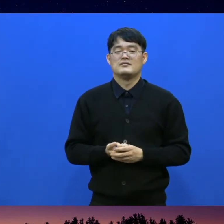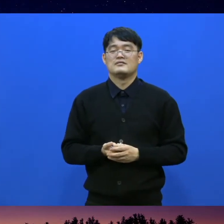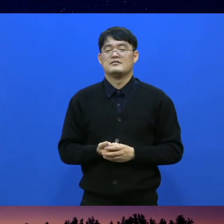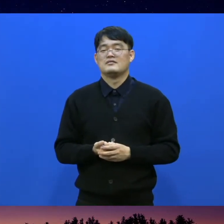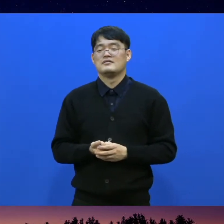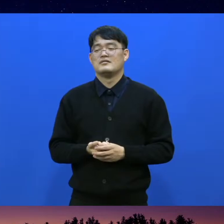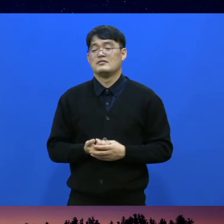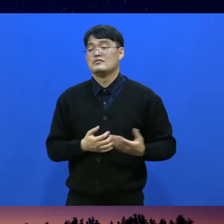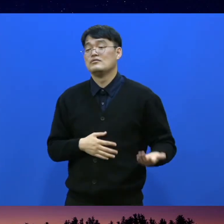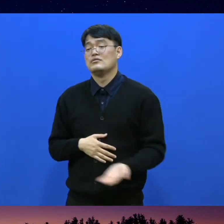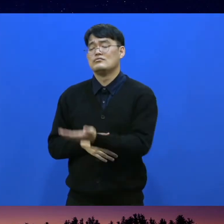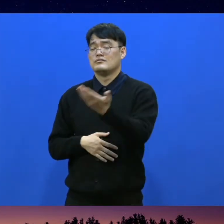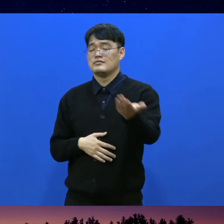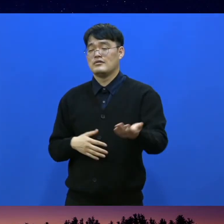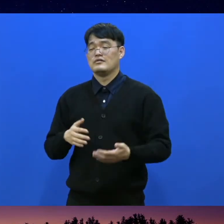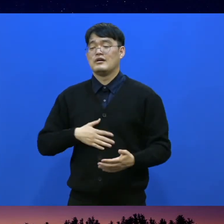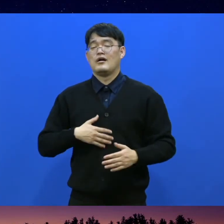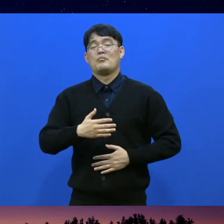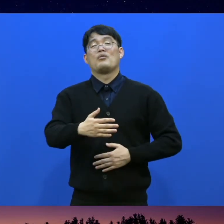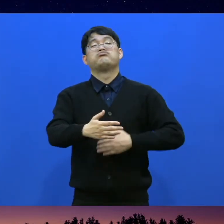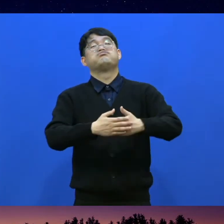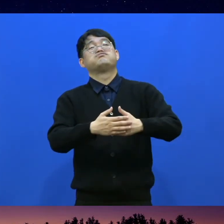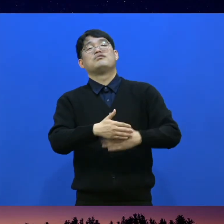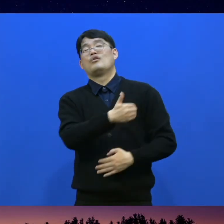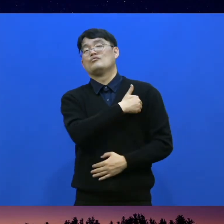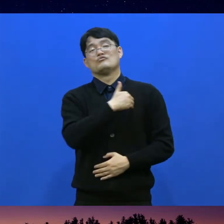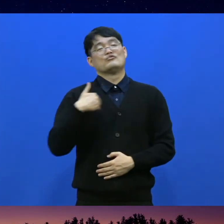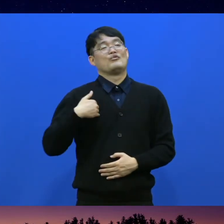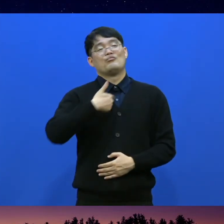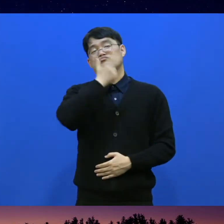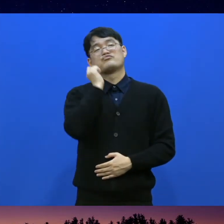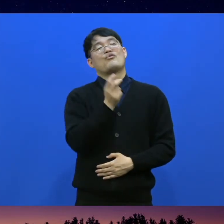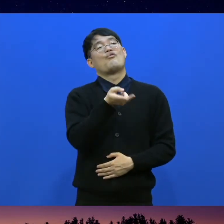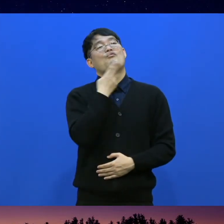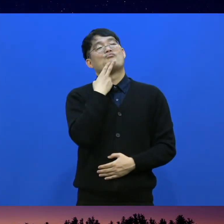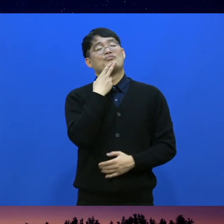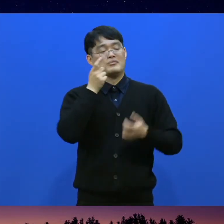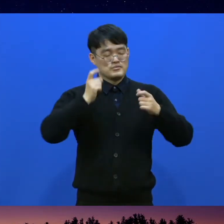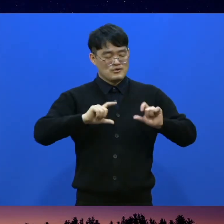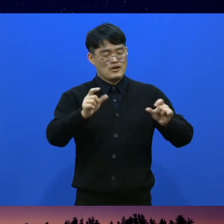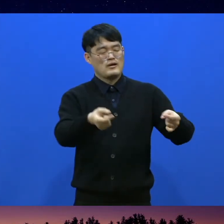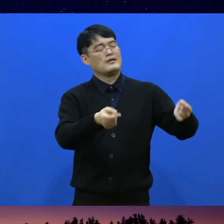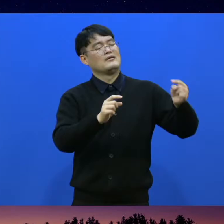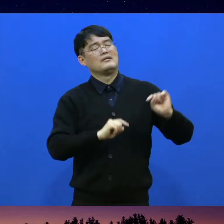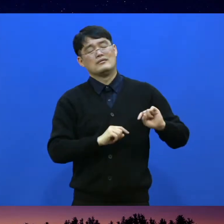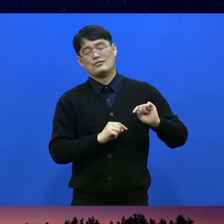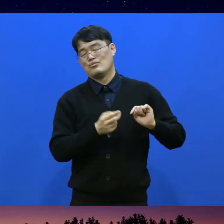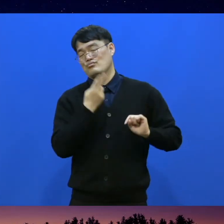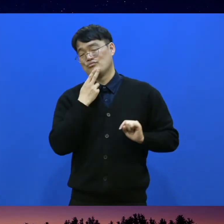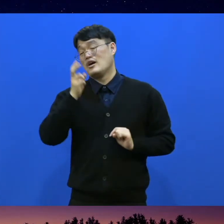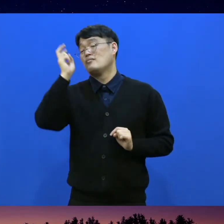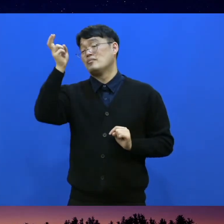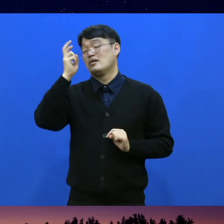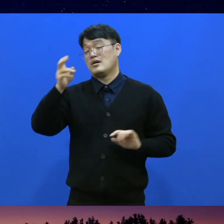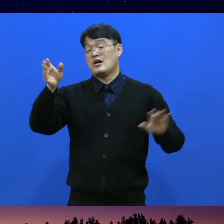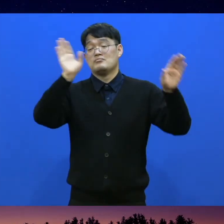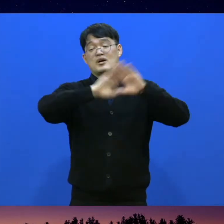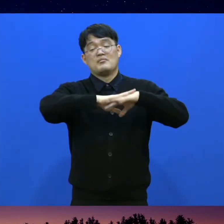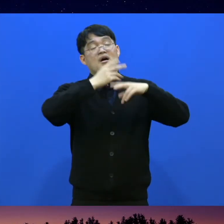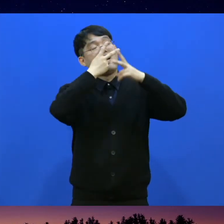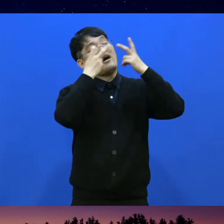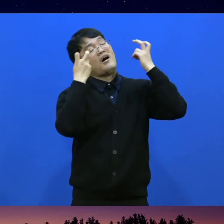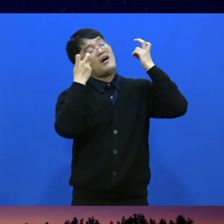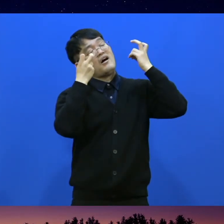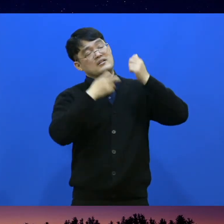등 따시고 배부른데 왜 철야에 나와요? 나올 이유가 없어요. 밤에 자는 게 훨씬